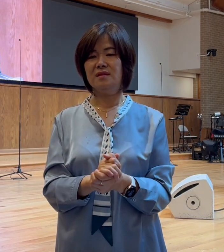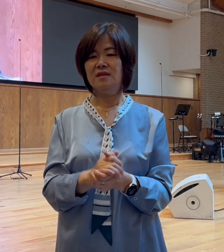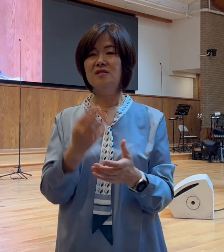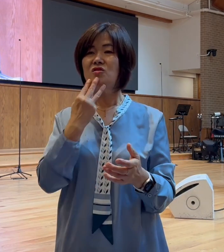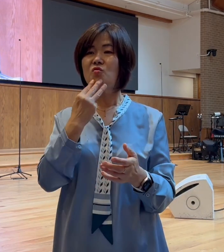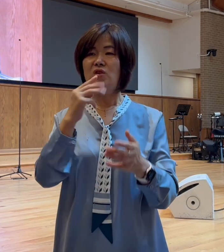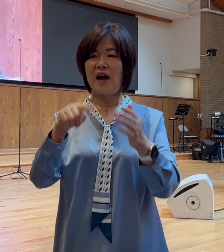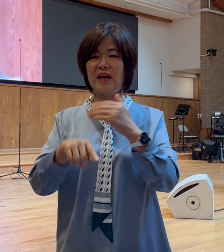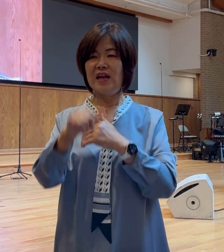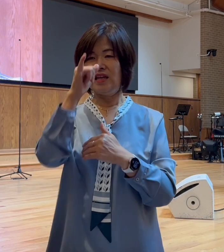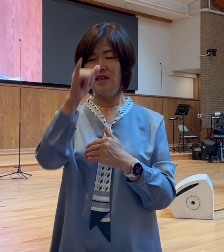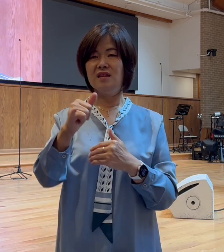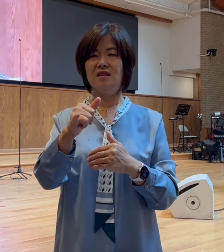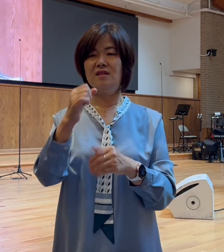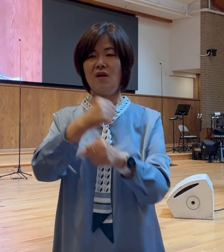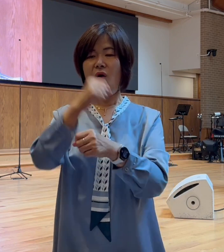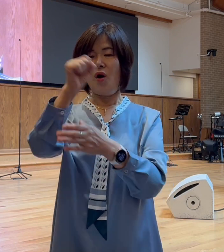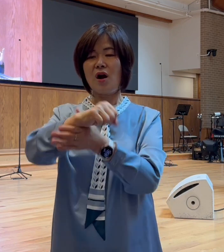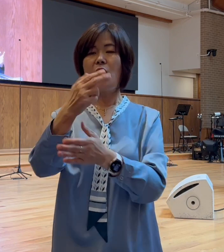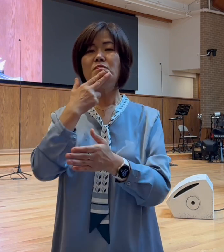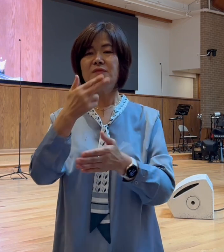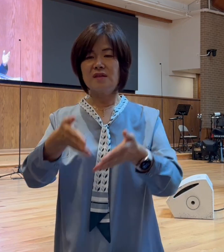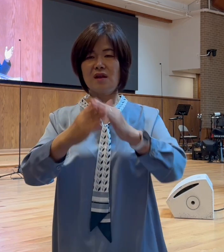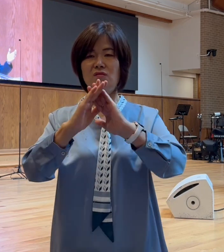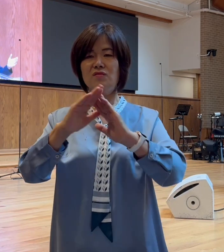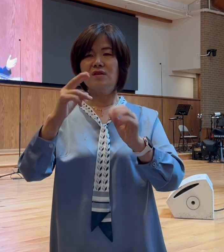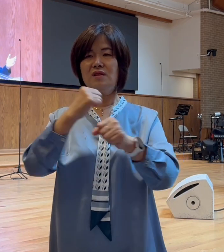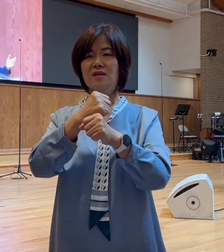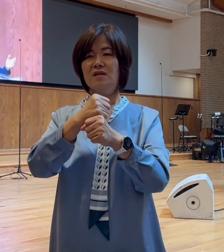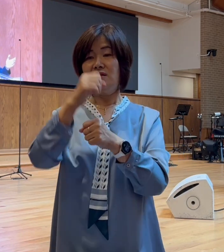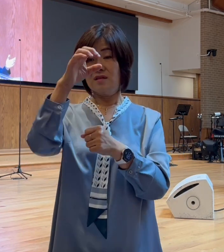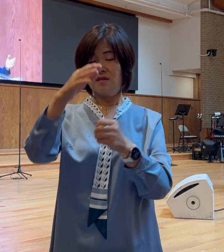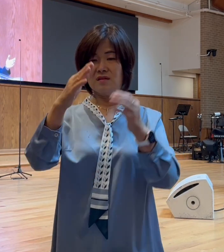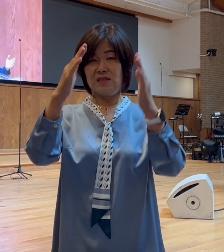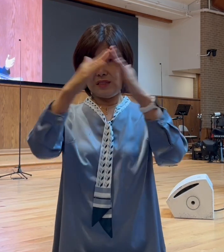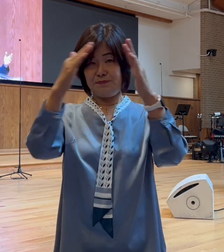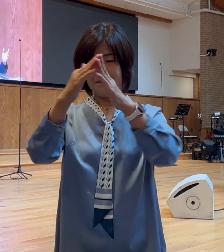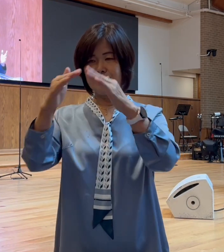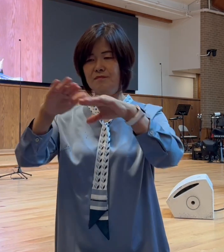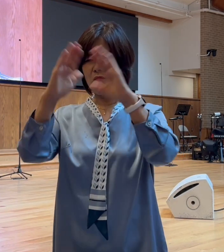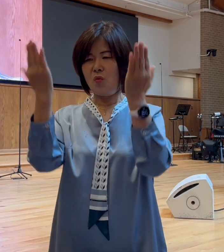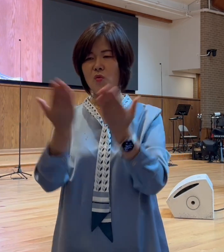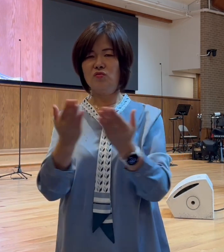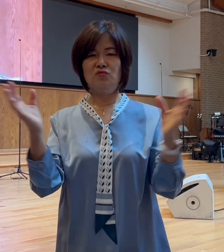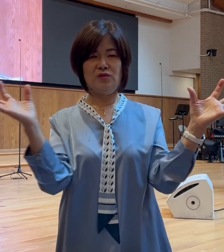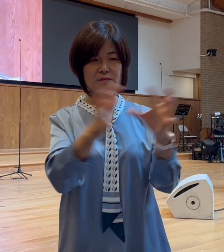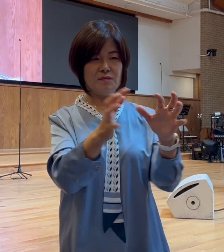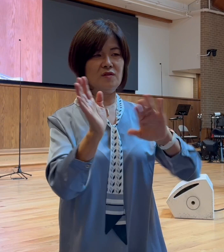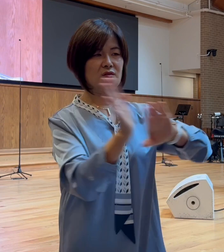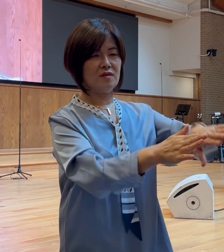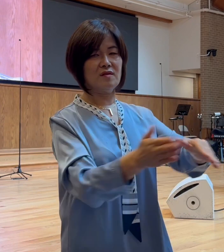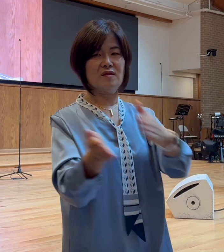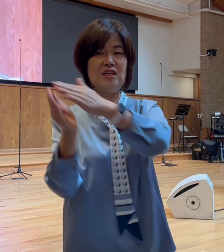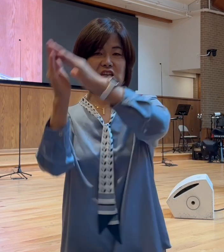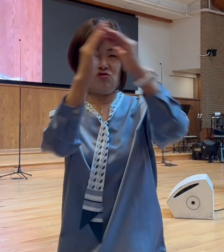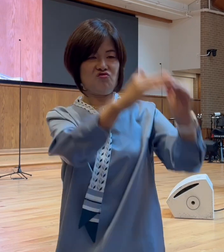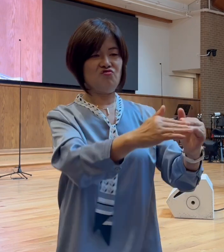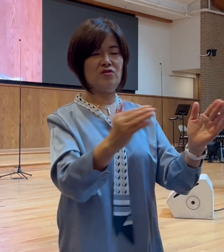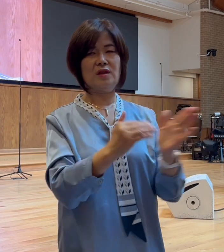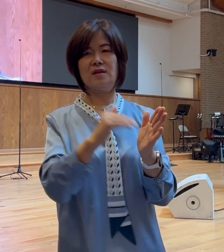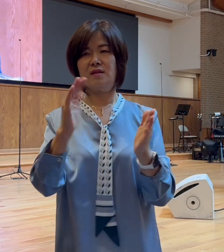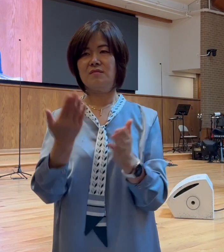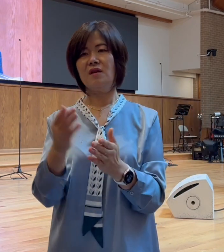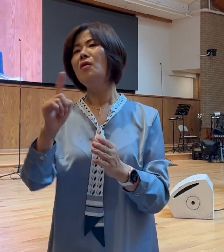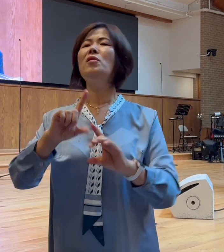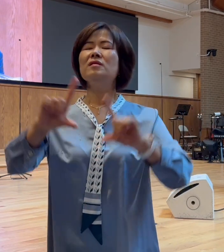안에 있는 무허가 건물을 신월동, 신정동이라고 하는 곳에 집단으로 이주시켰습니다.